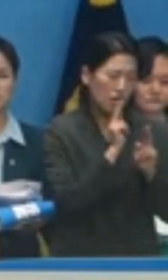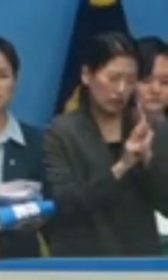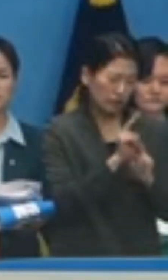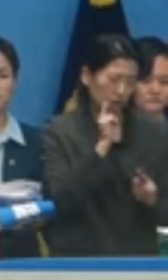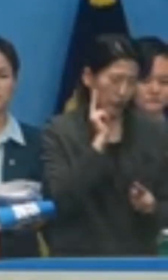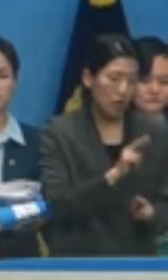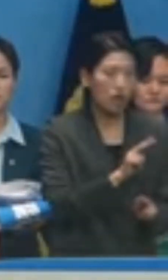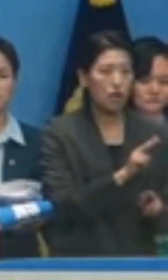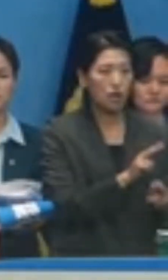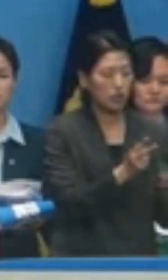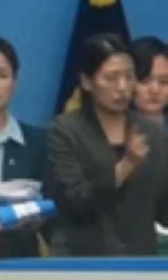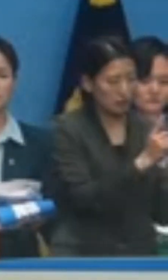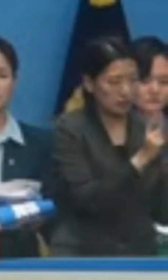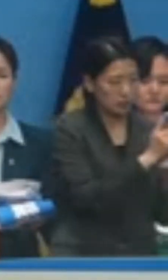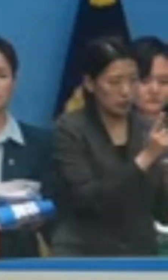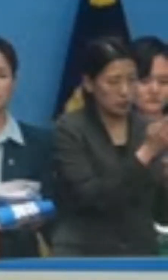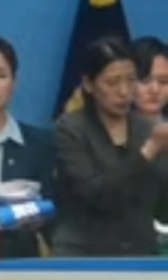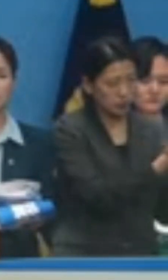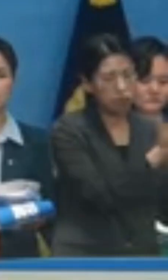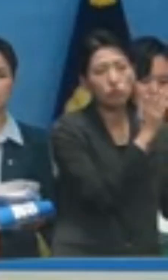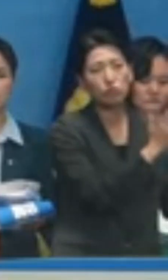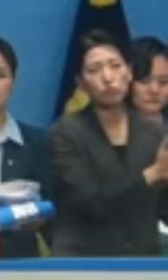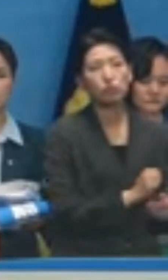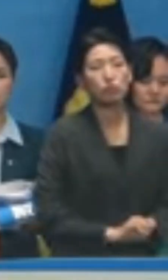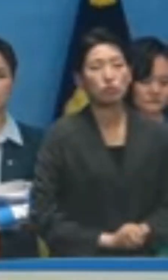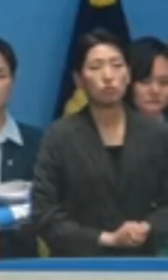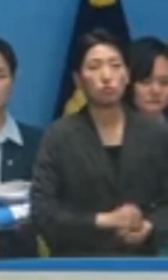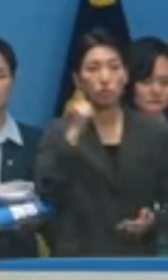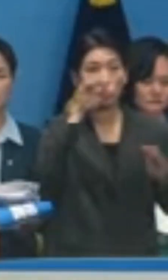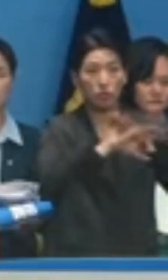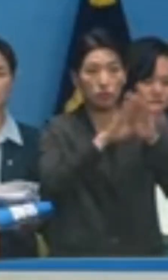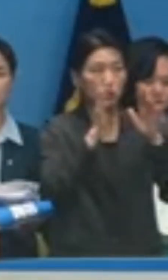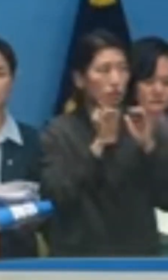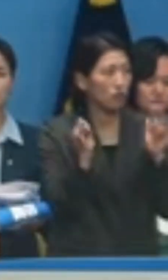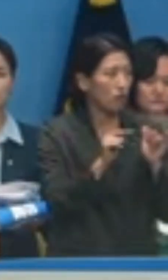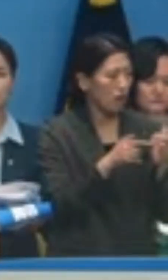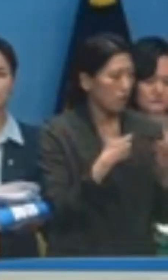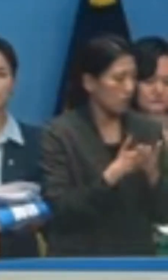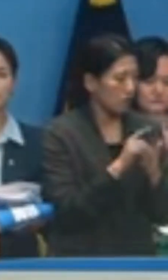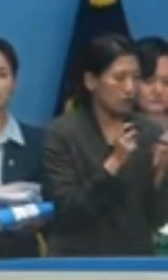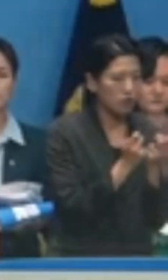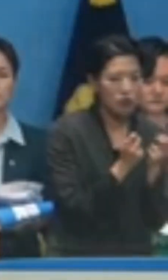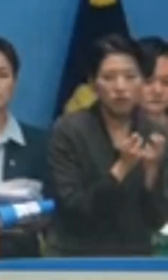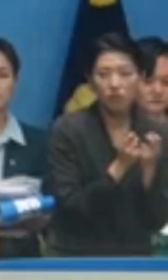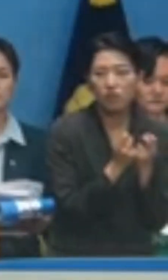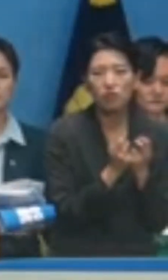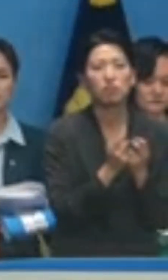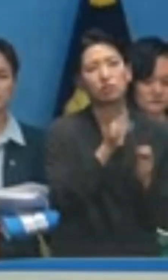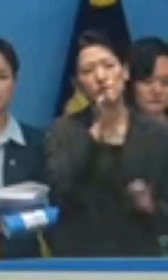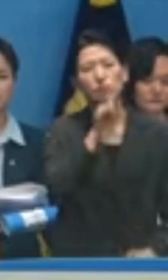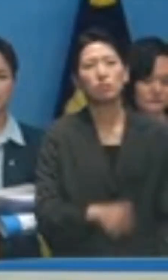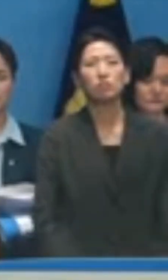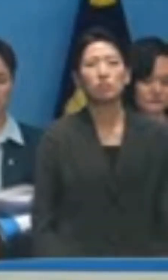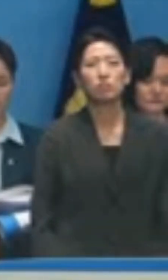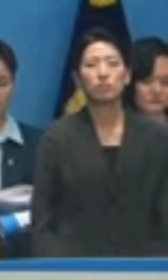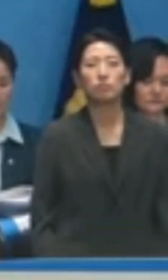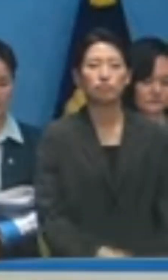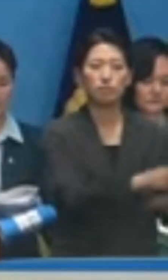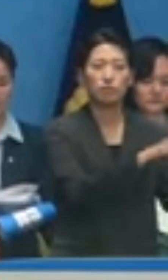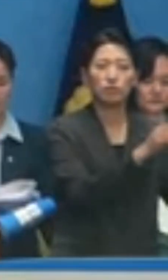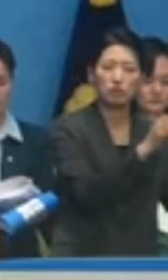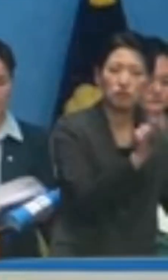받고 있습니다. 또한 광명 시민들은 불안감 속에서 일상생활을 이어가고 있습니다. 희생자와